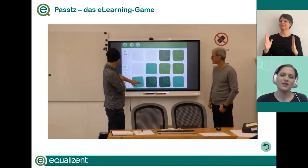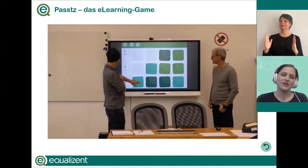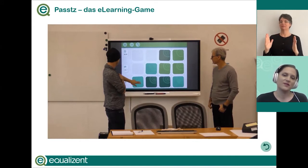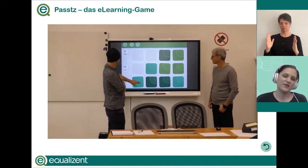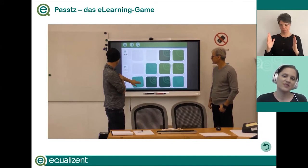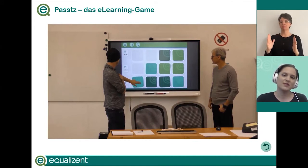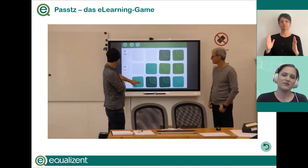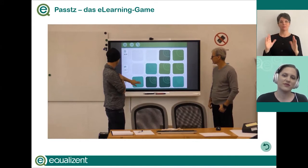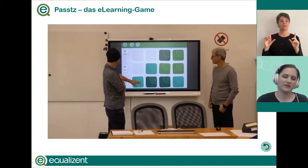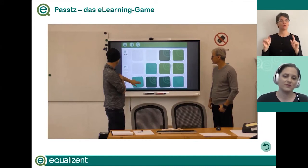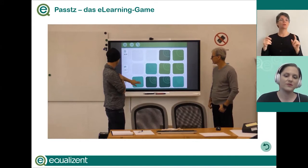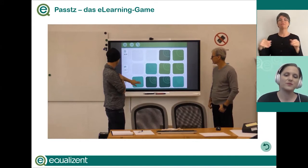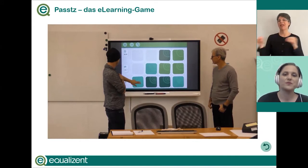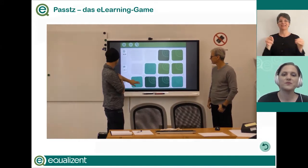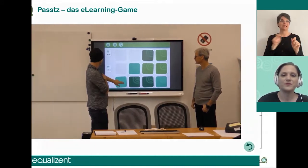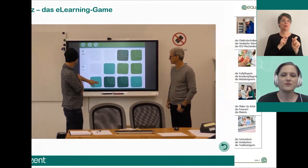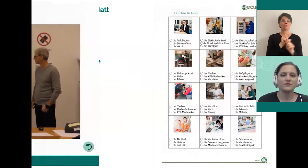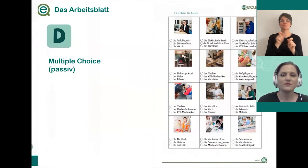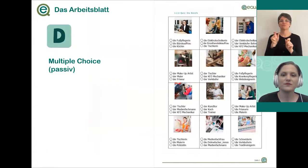wirklich flexibel verwenden.